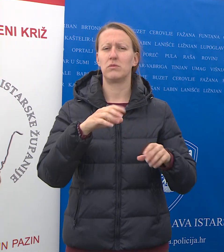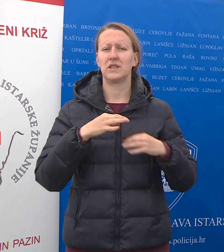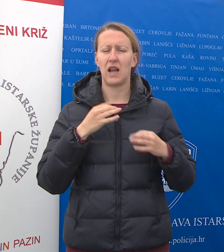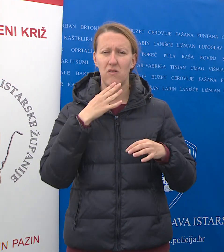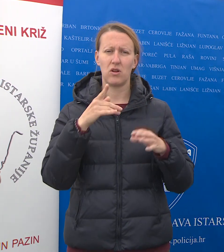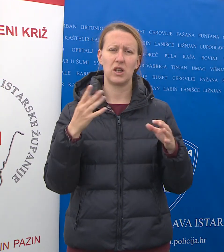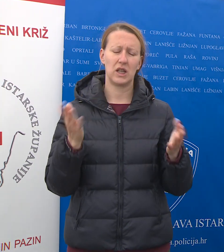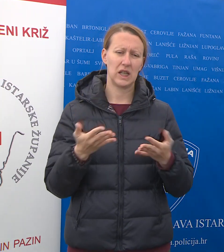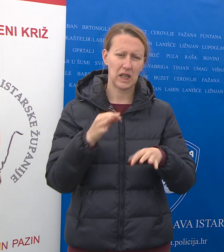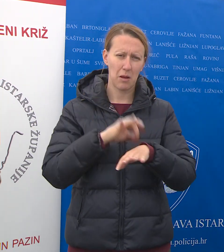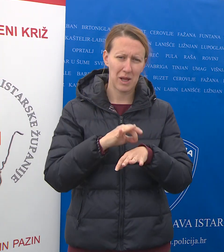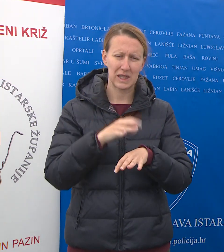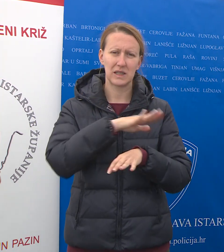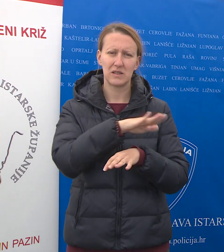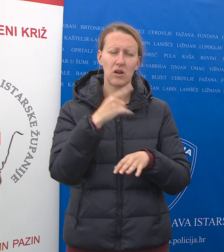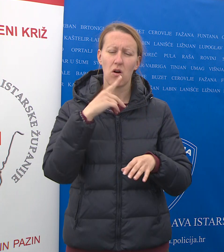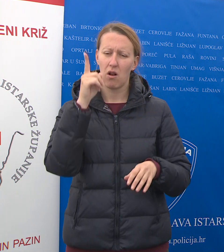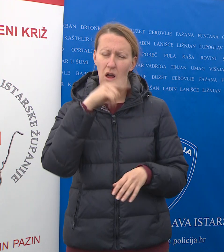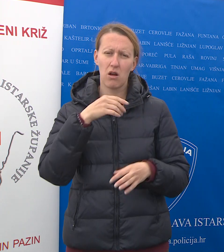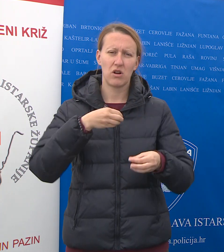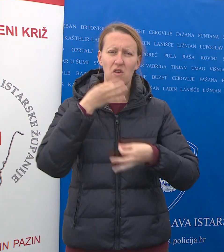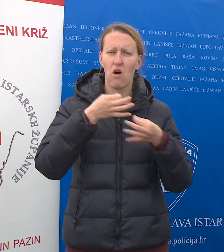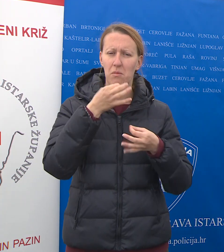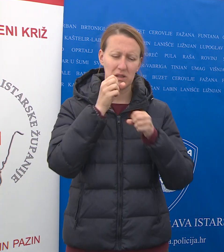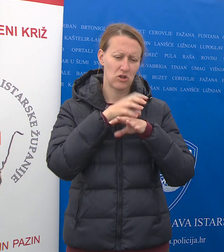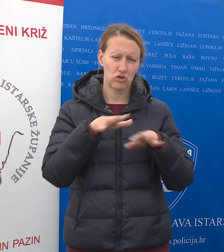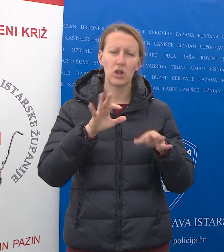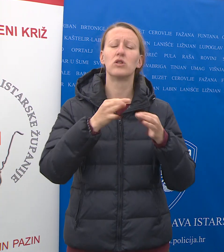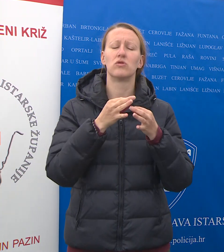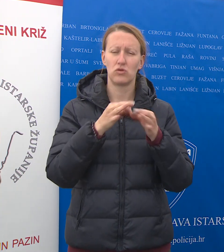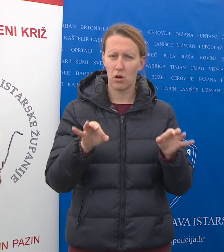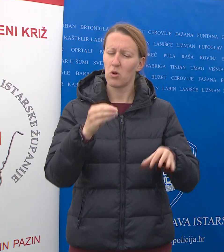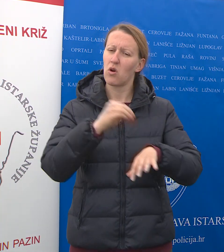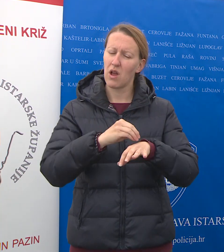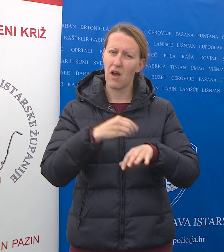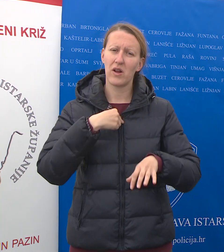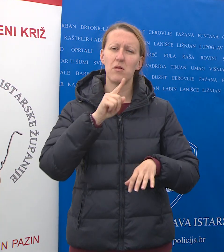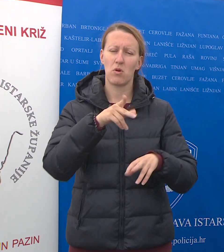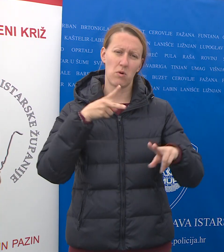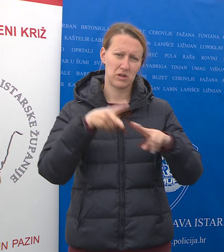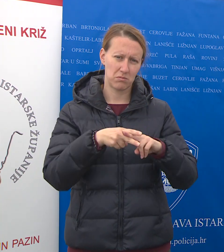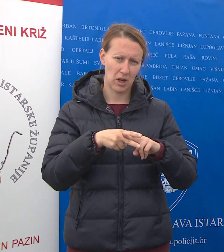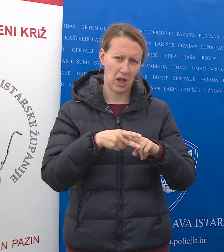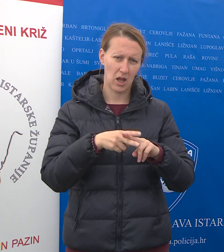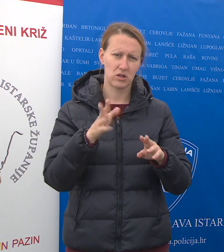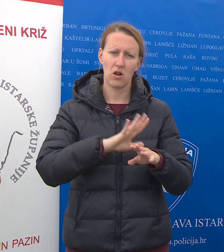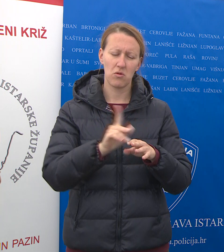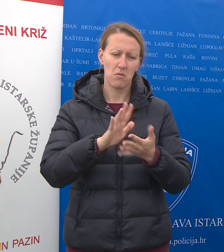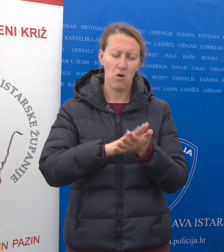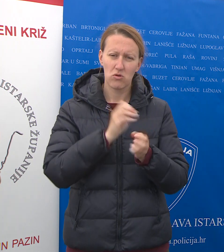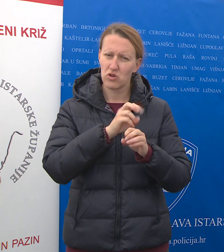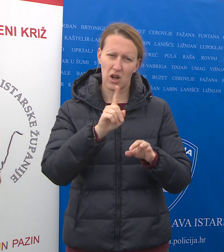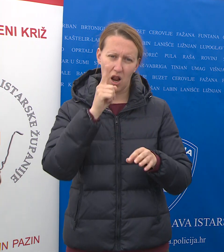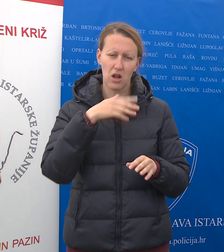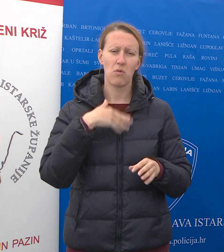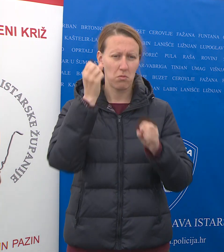Zavoda za hitnu i Zavoda za javno zdravstvo i bilo koga, da nam slobodno dojavite jer moramo to spriječiti u samom korijenu. To bi